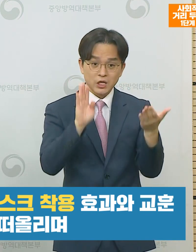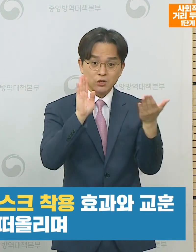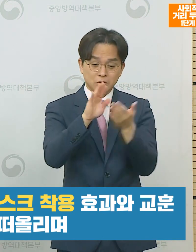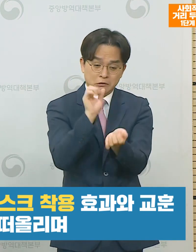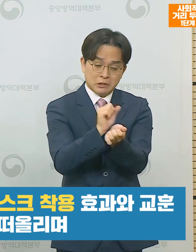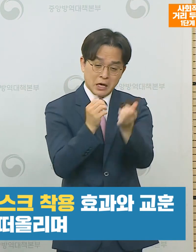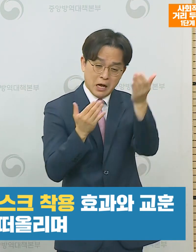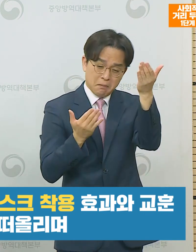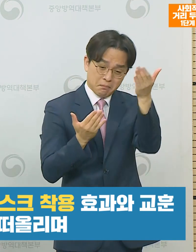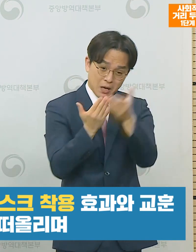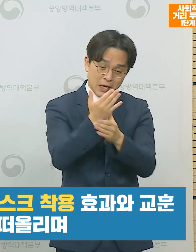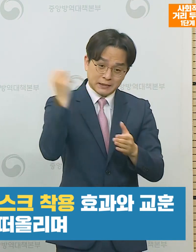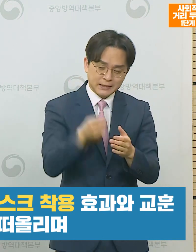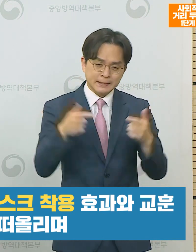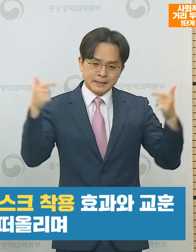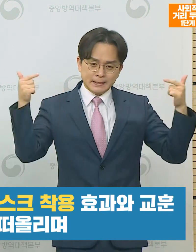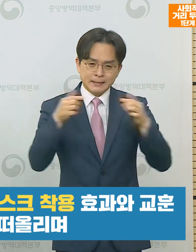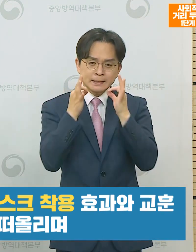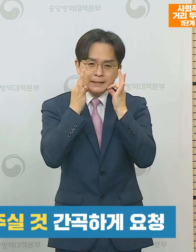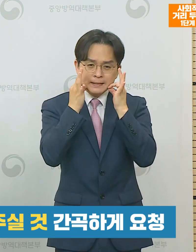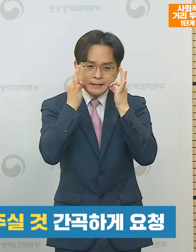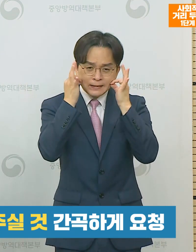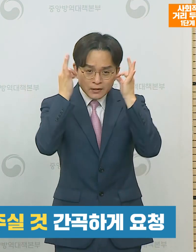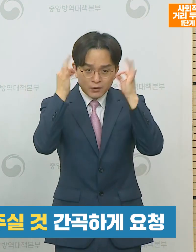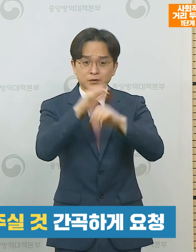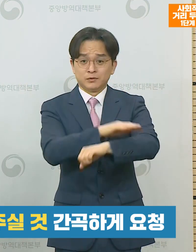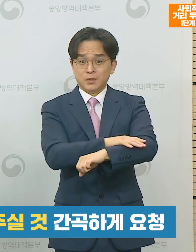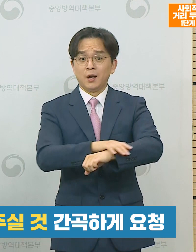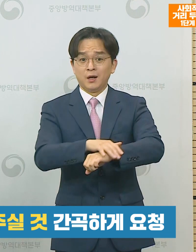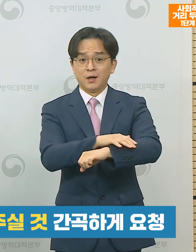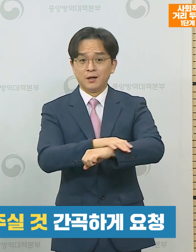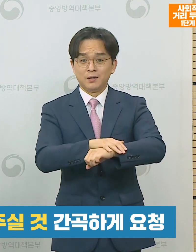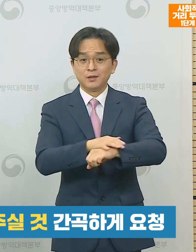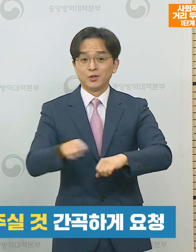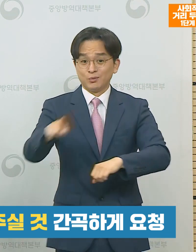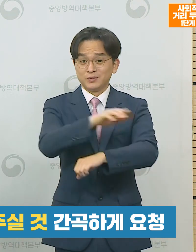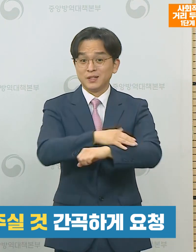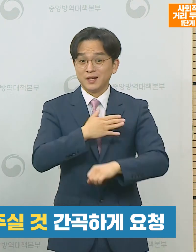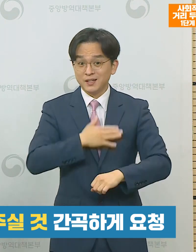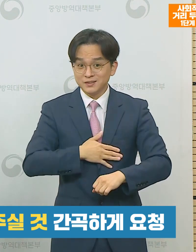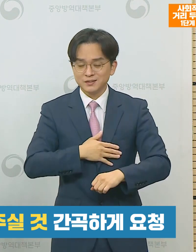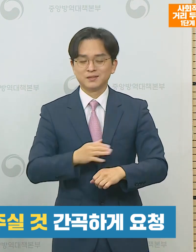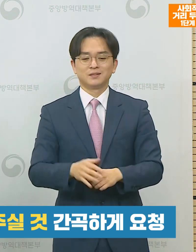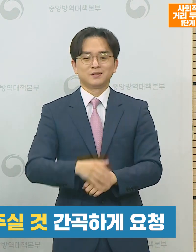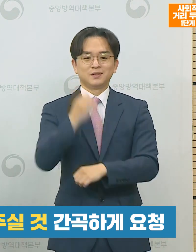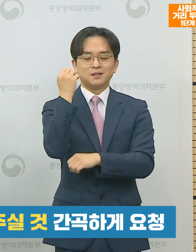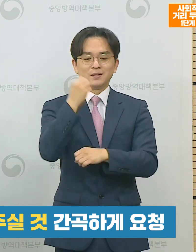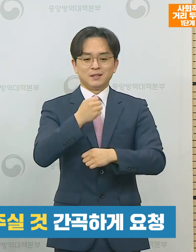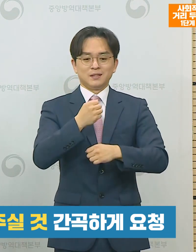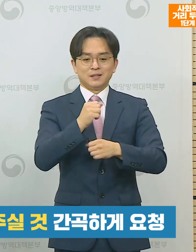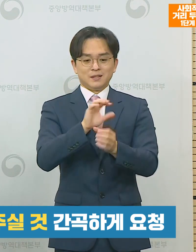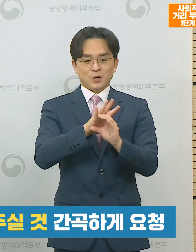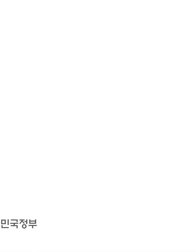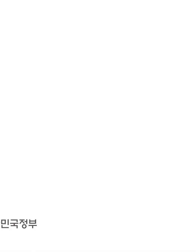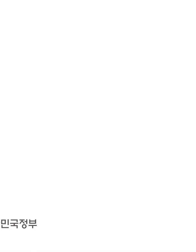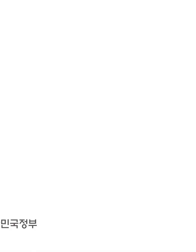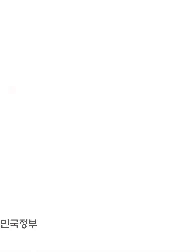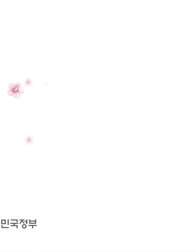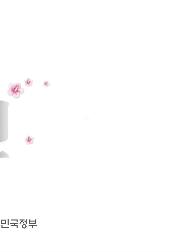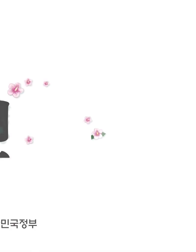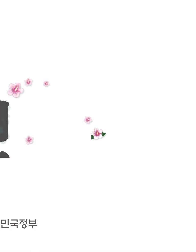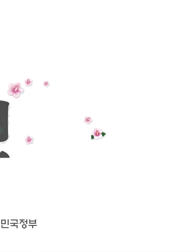효과와 교훈을 다시 한번 떠올리며 방역의 기본 원칙을 지켜주실 것을 간곡하게 요청드립니다.